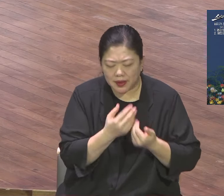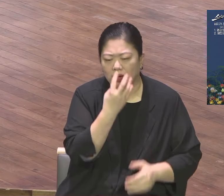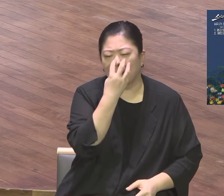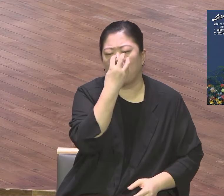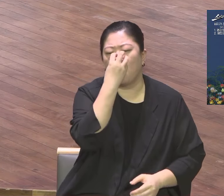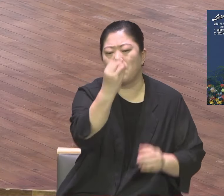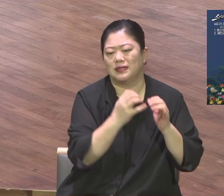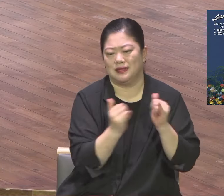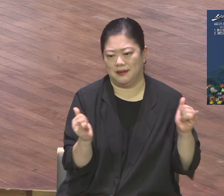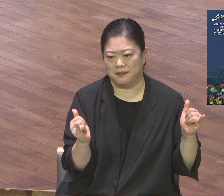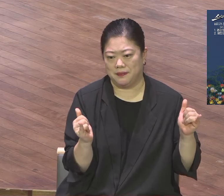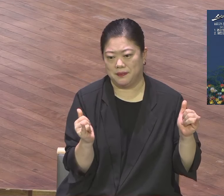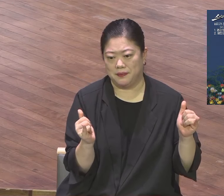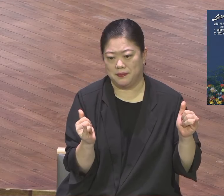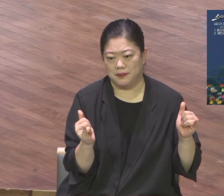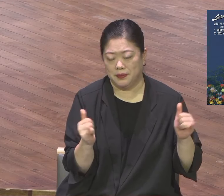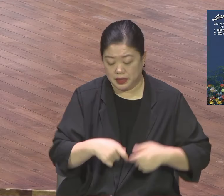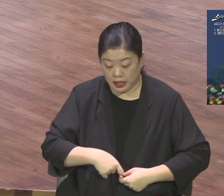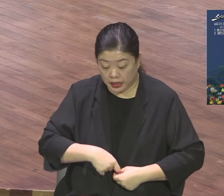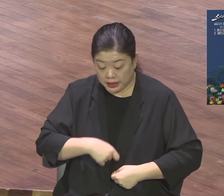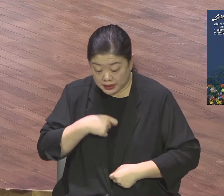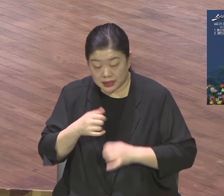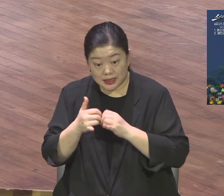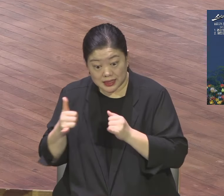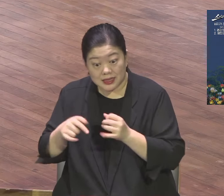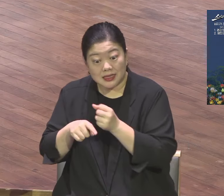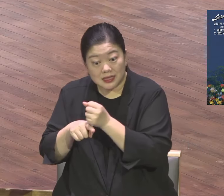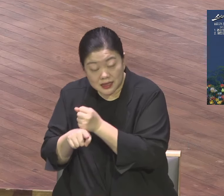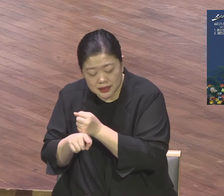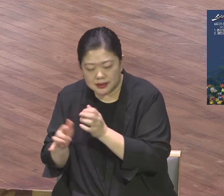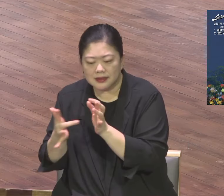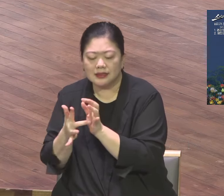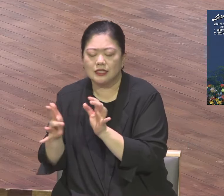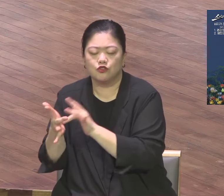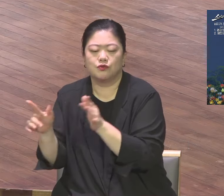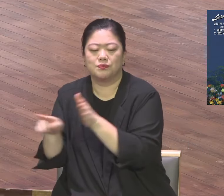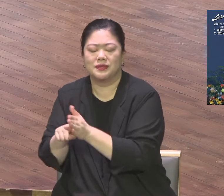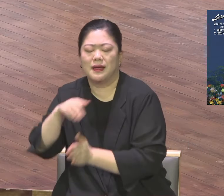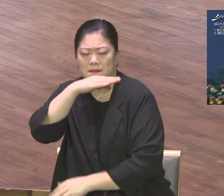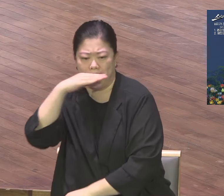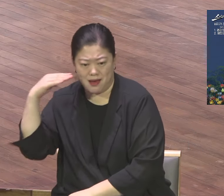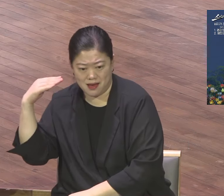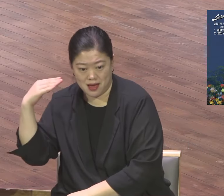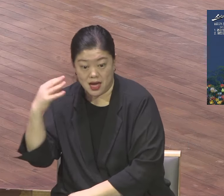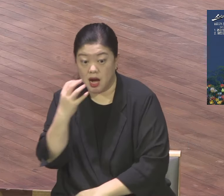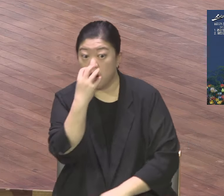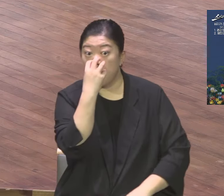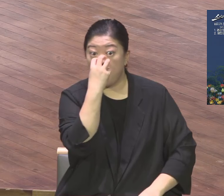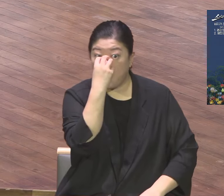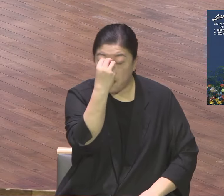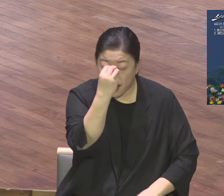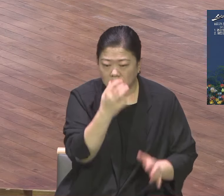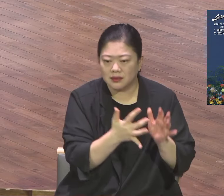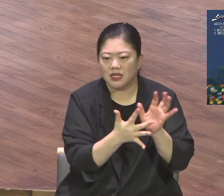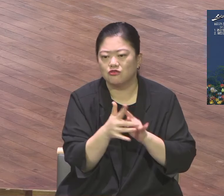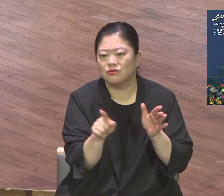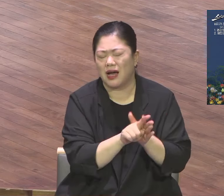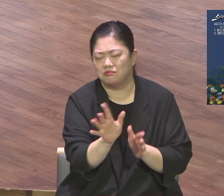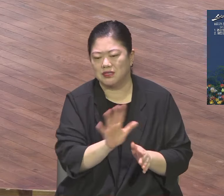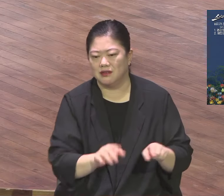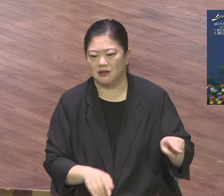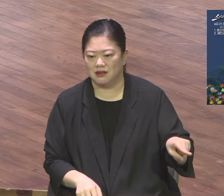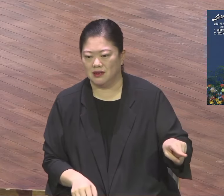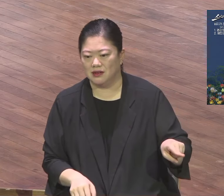오직 하나님만을 절대적으로 신뢰하는 자. 하나님만을 절대로 신뢰하는